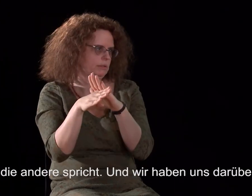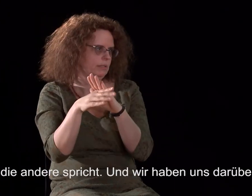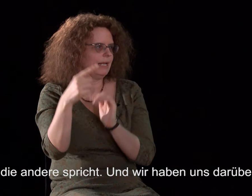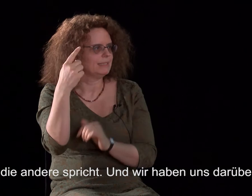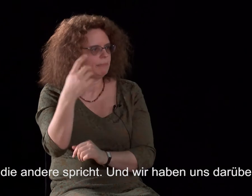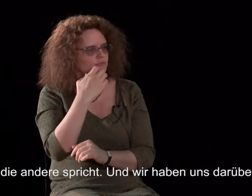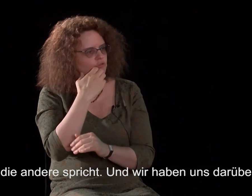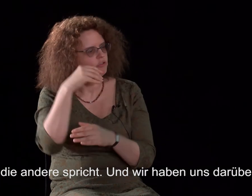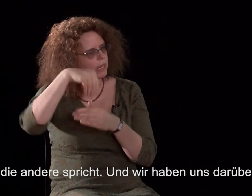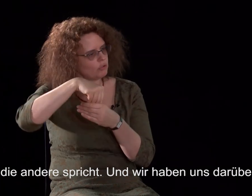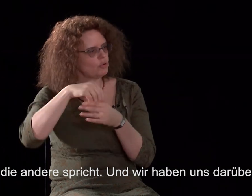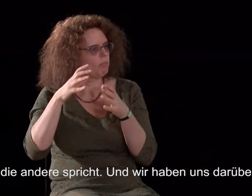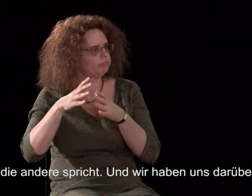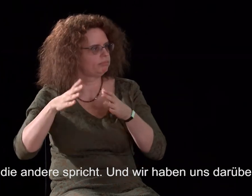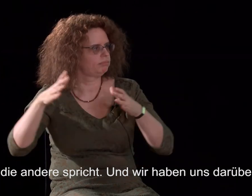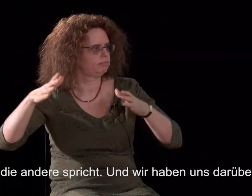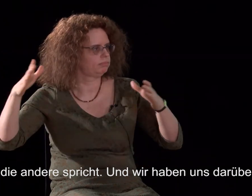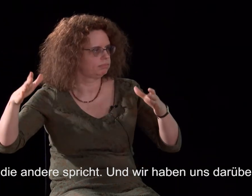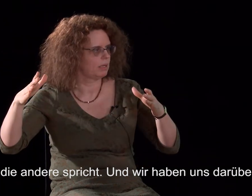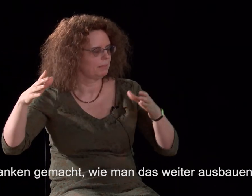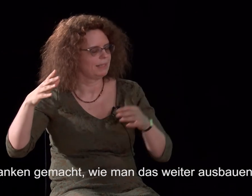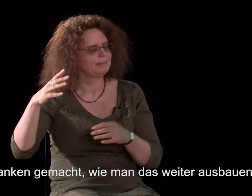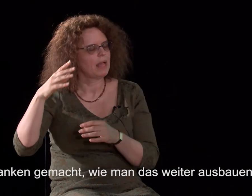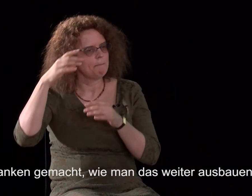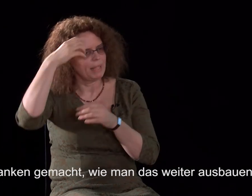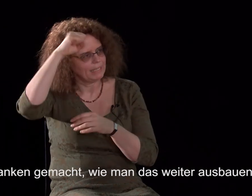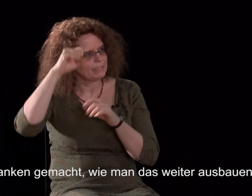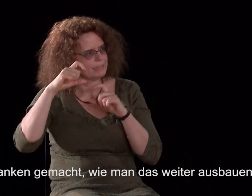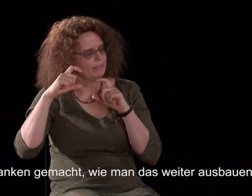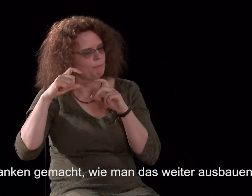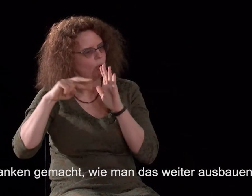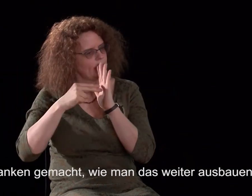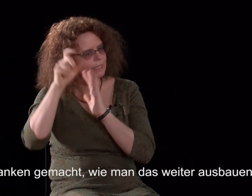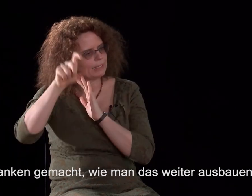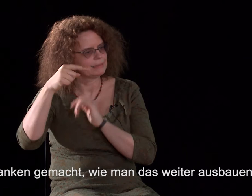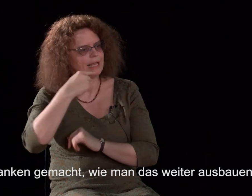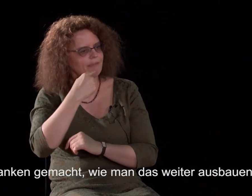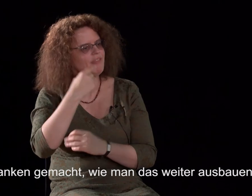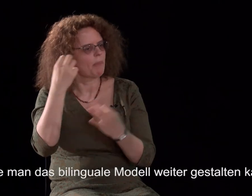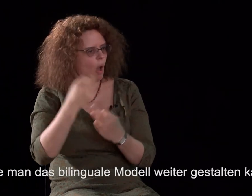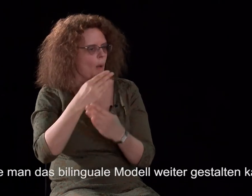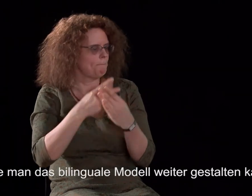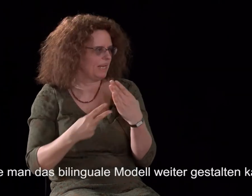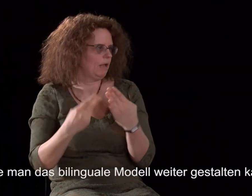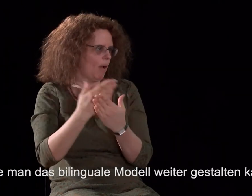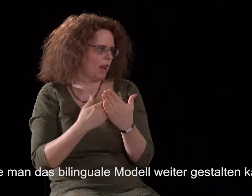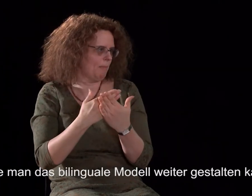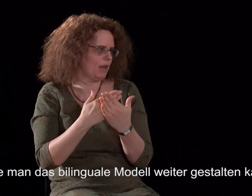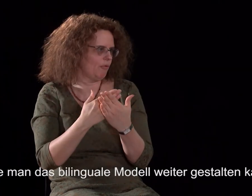Ja, und wir haben uns darüber Gedanken gemacht, wie man das weiter ausbauen kann, wie man das